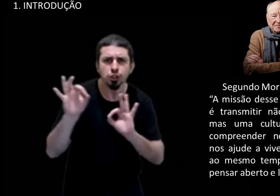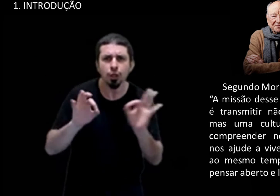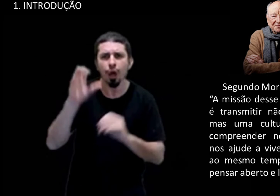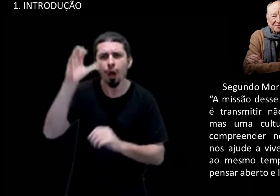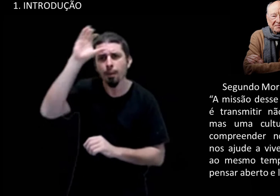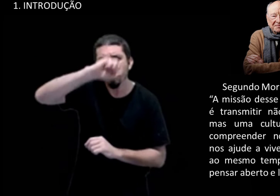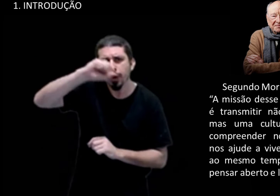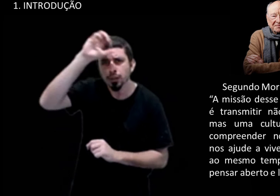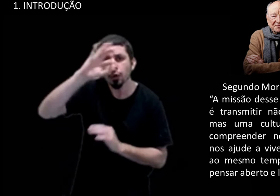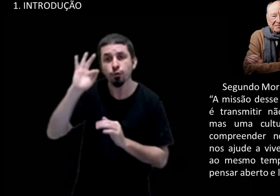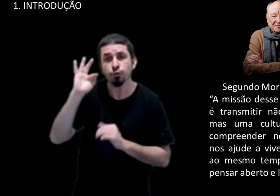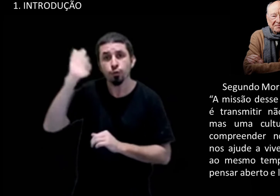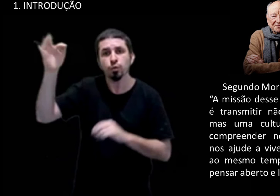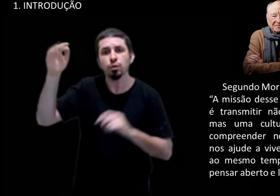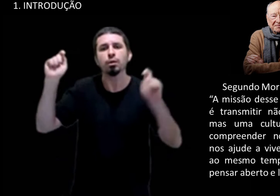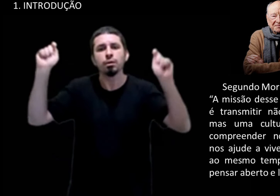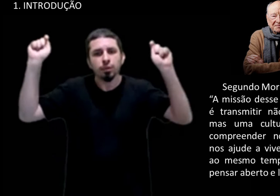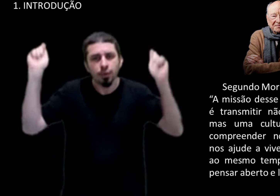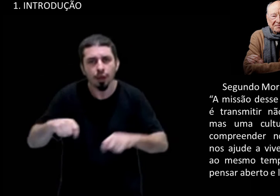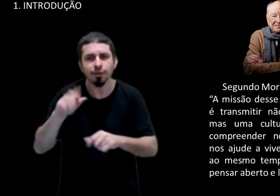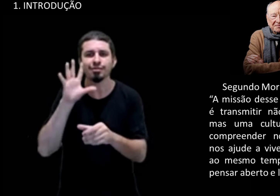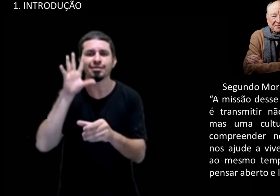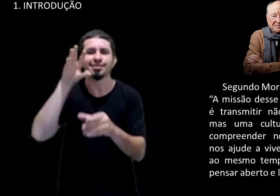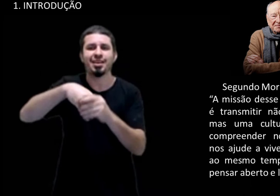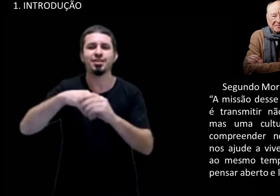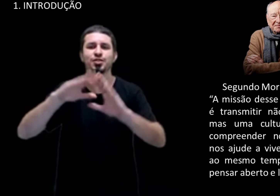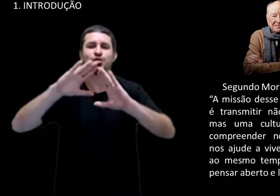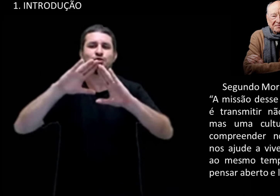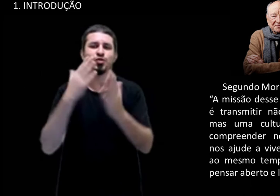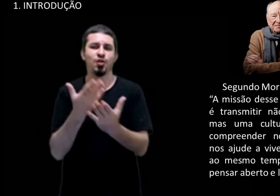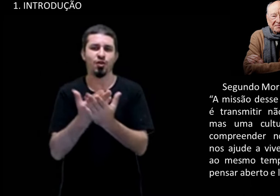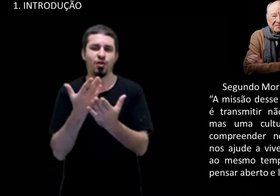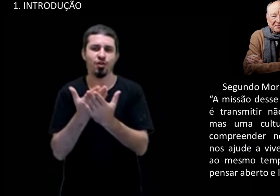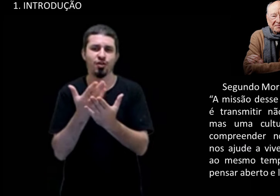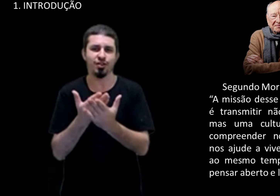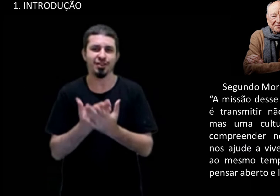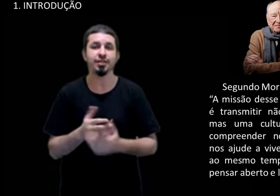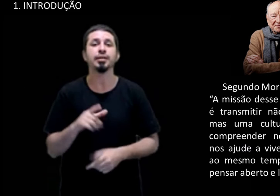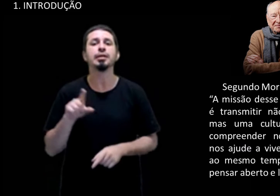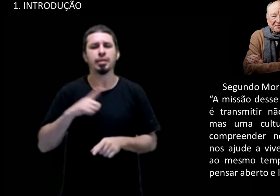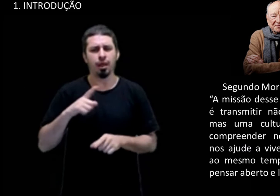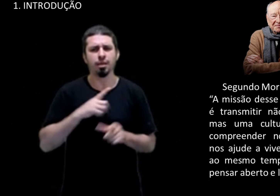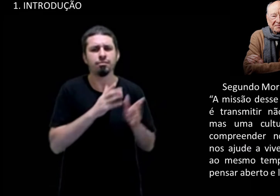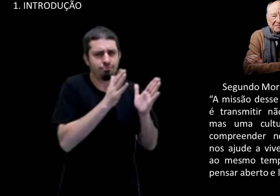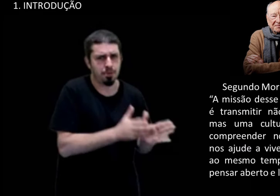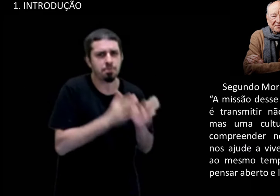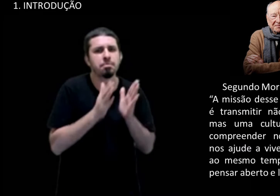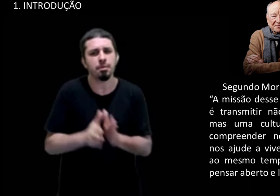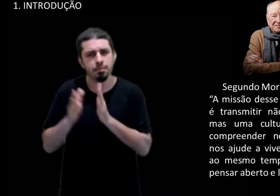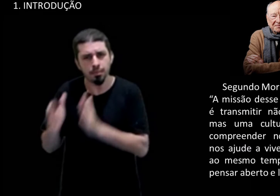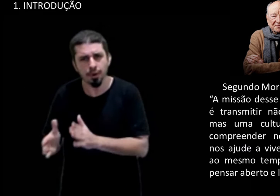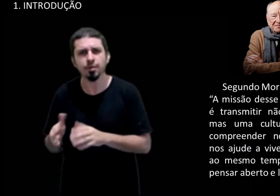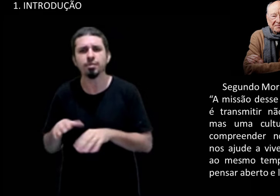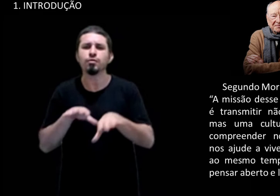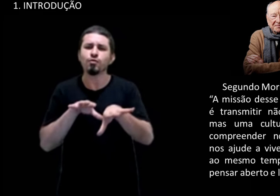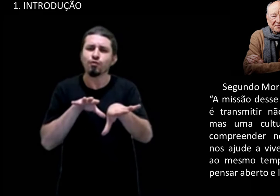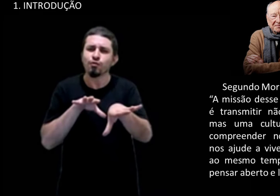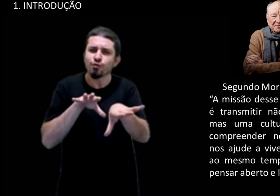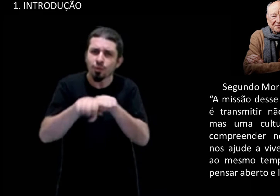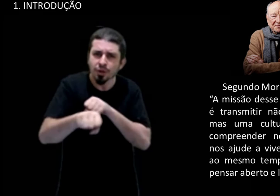e devem ser aplicados com os alunos no ambiente escolar. As etapas a serem percorridas neste processo de